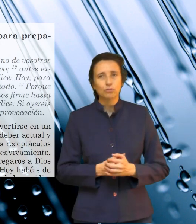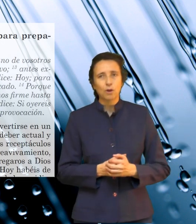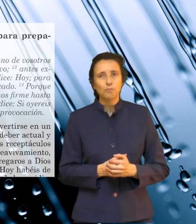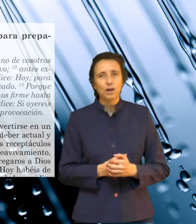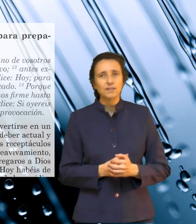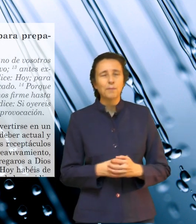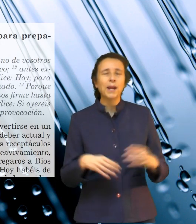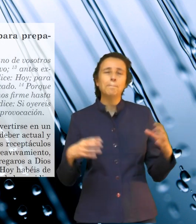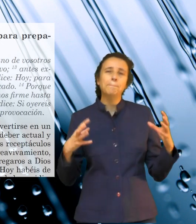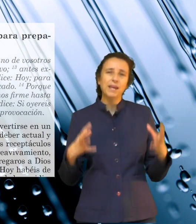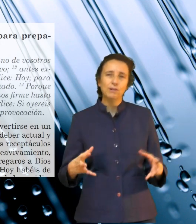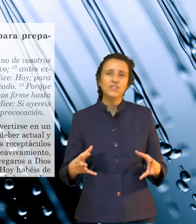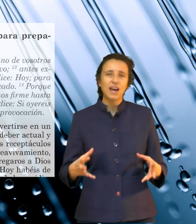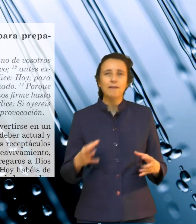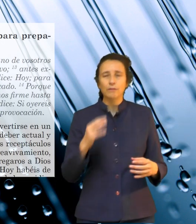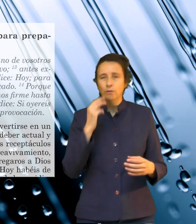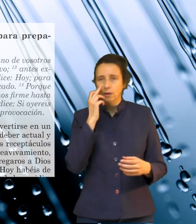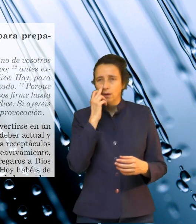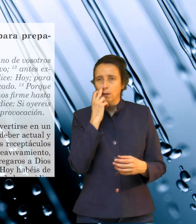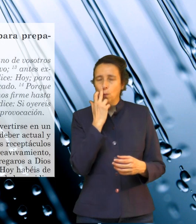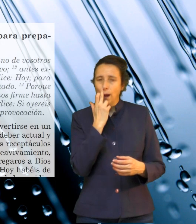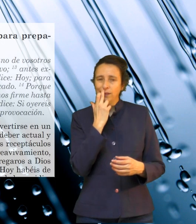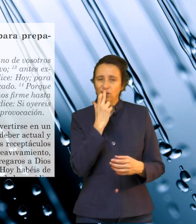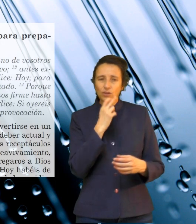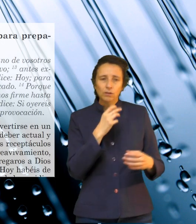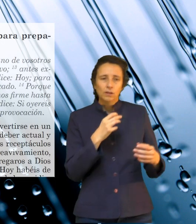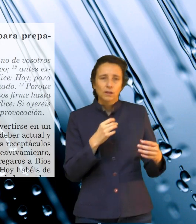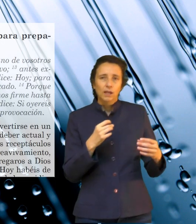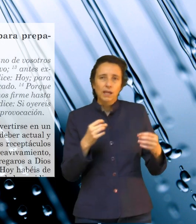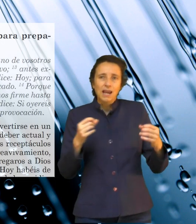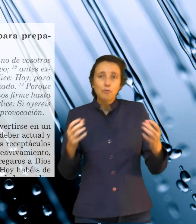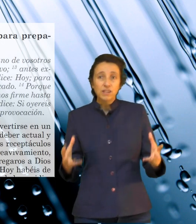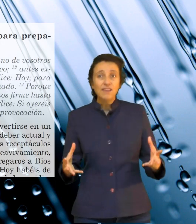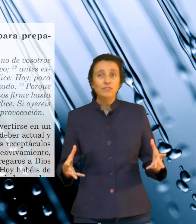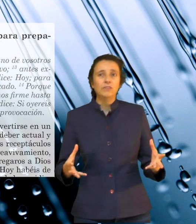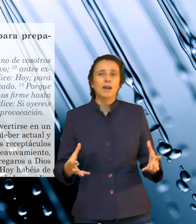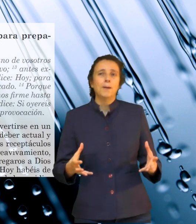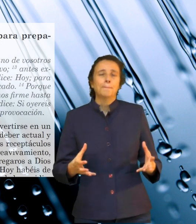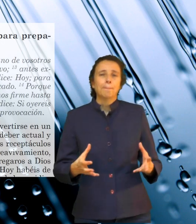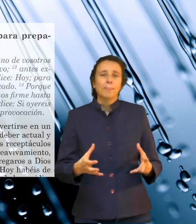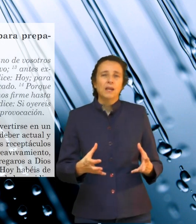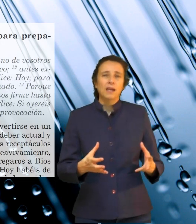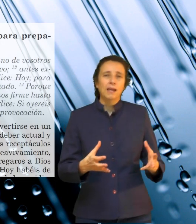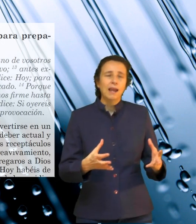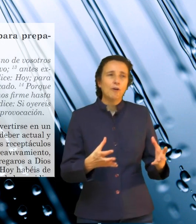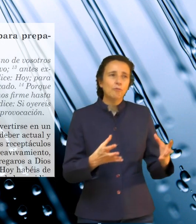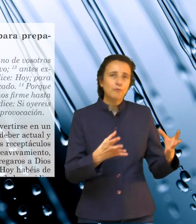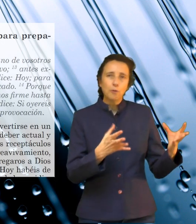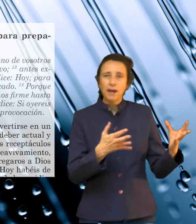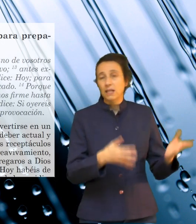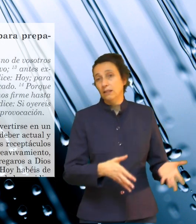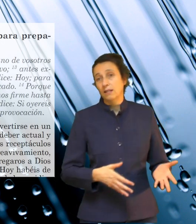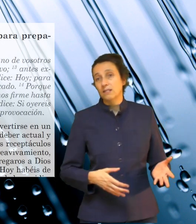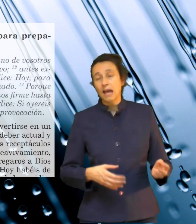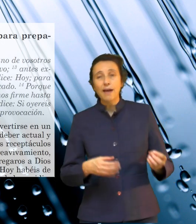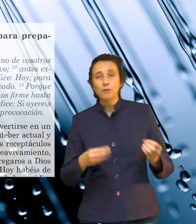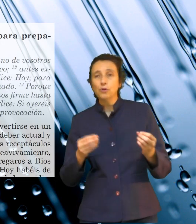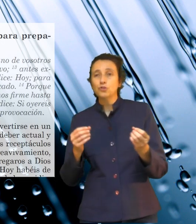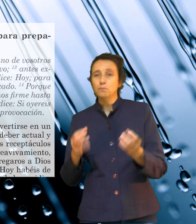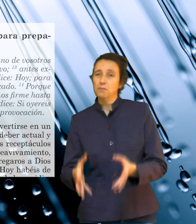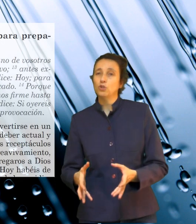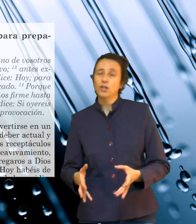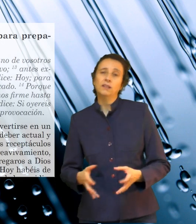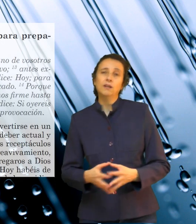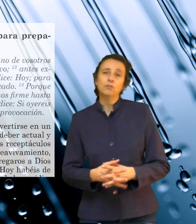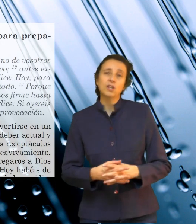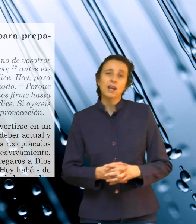tenido que haber estudiado por la semana, pero el sábado, cuando la audiencia la conforman